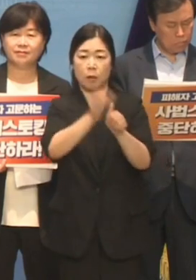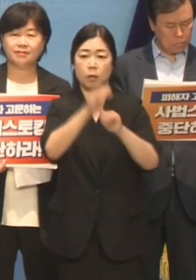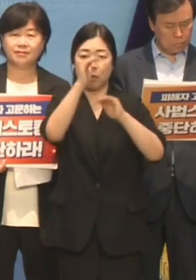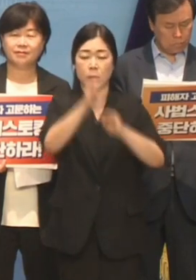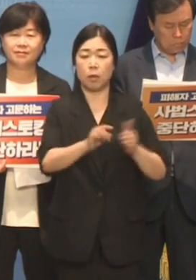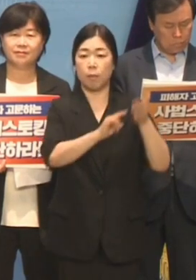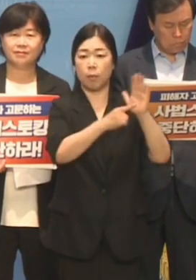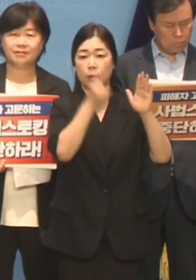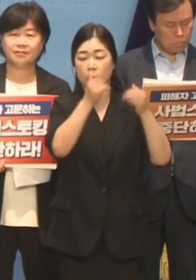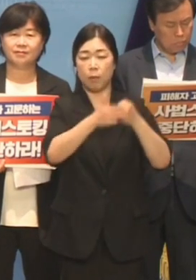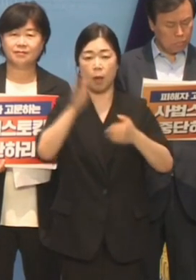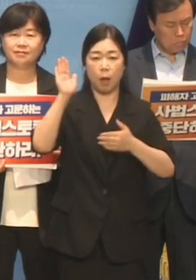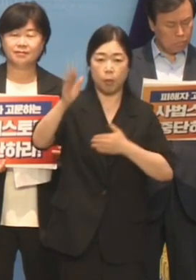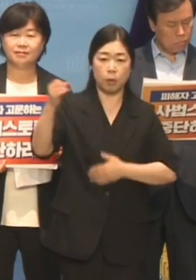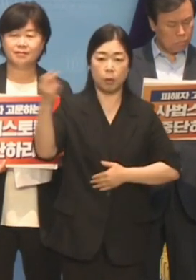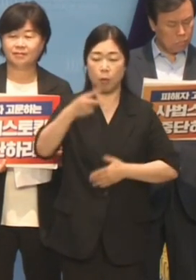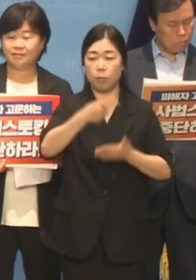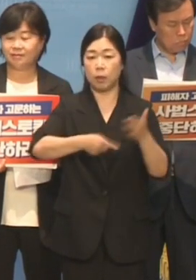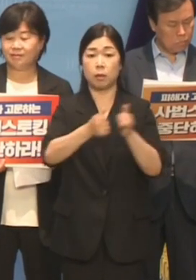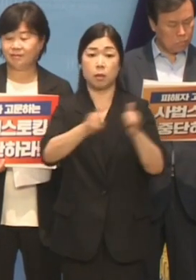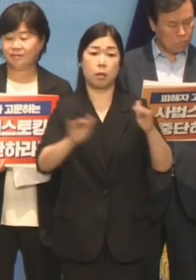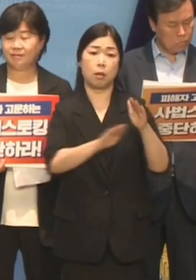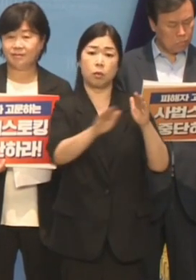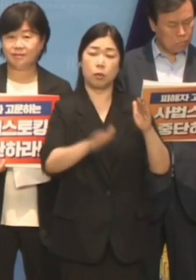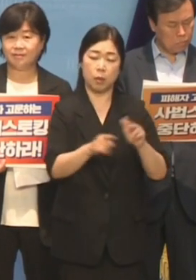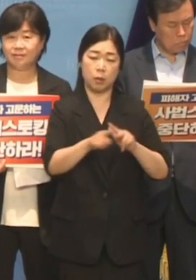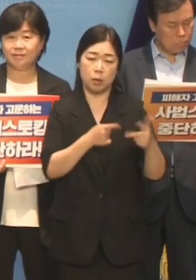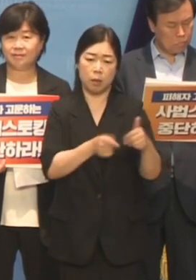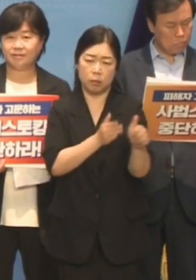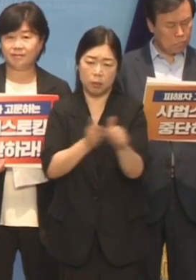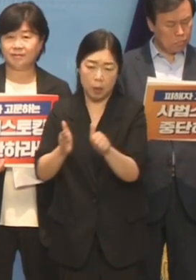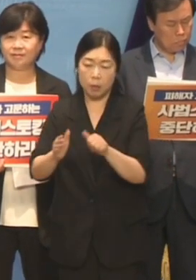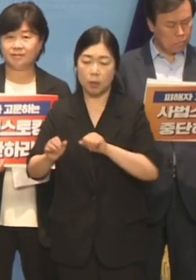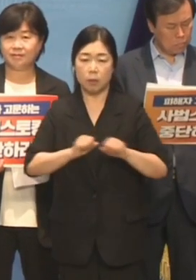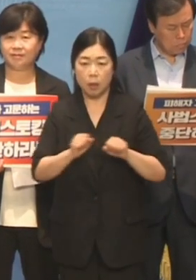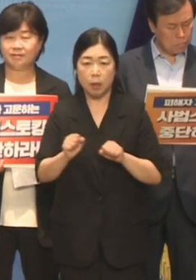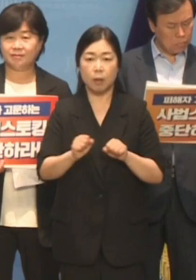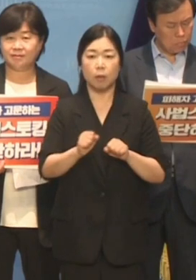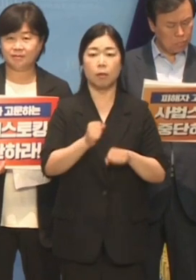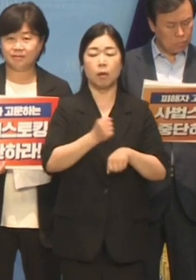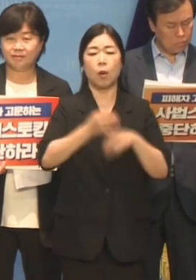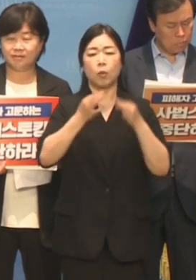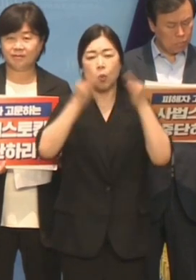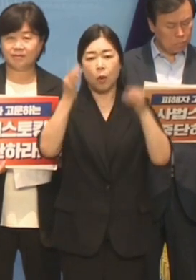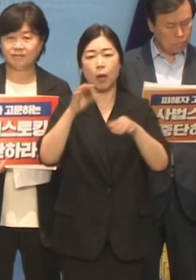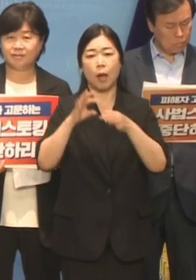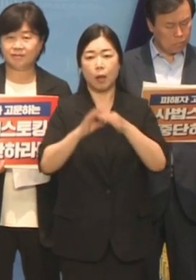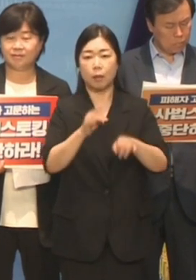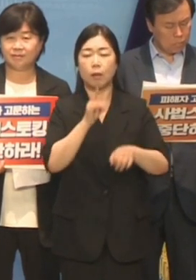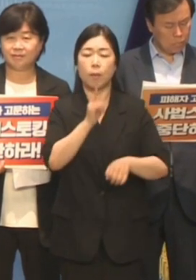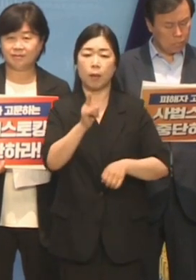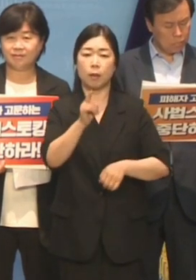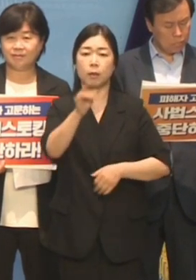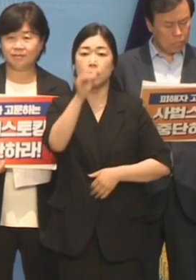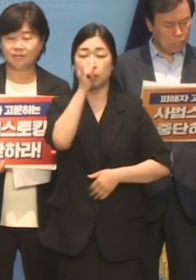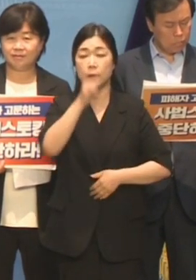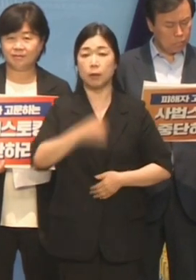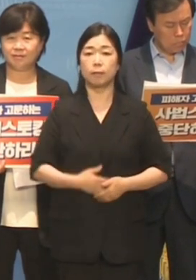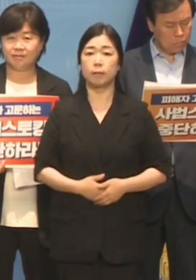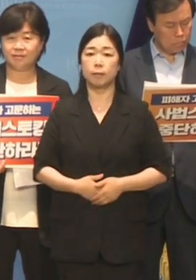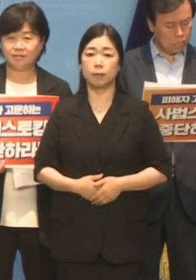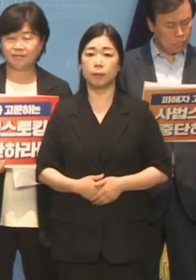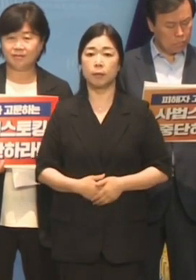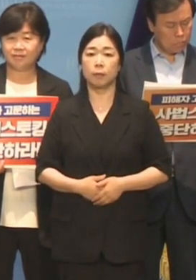발표하며 앞으로도 피해자 유가족에게 이해를 구하는 진정성 있는 노력을 기울여 가겠다고도